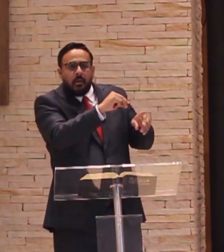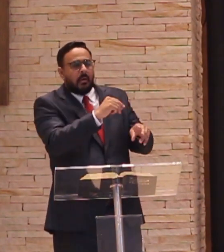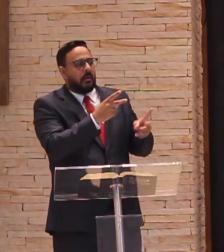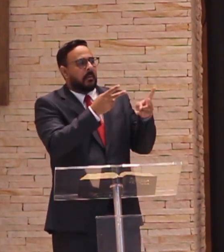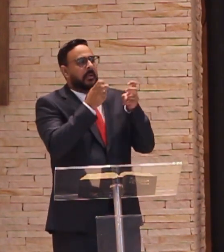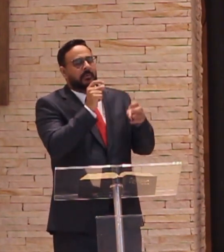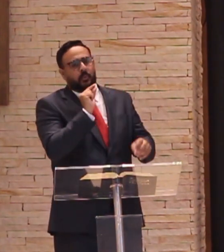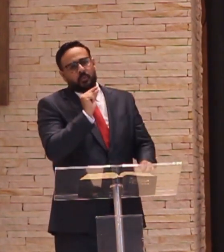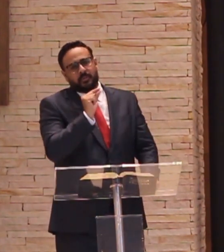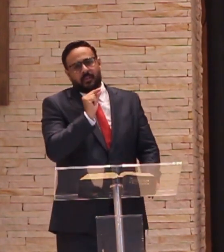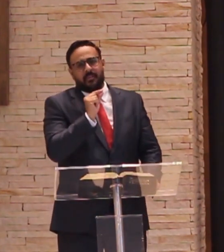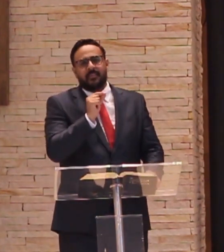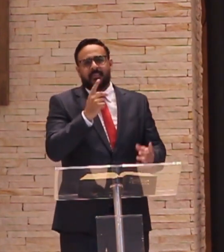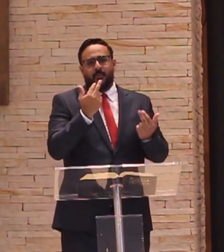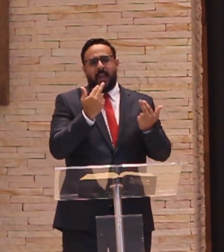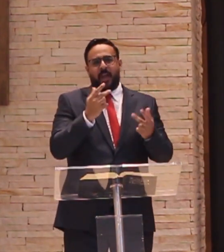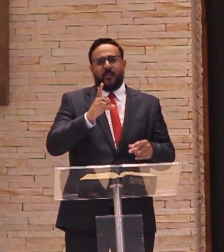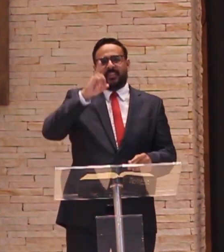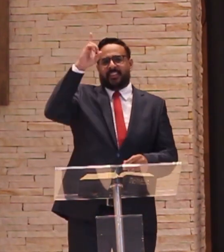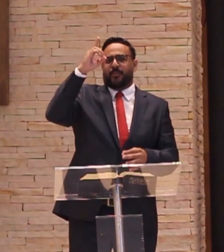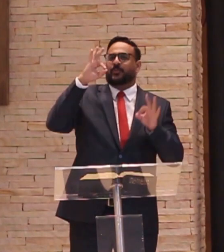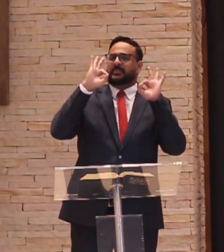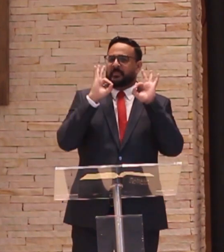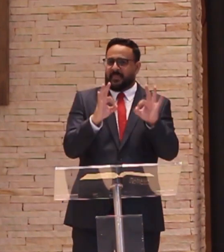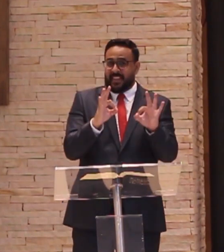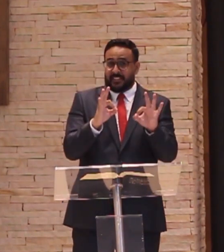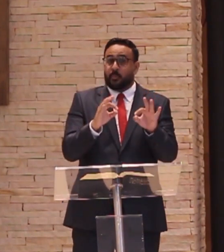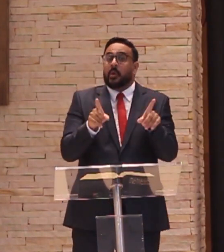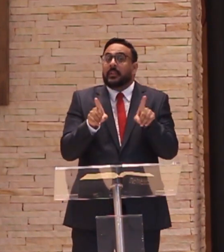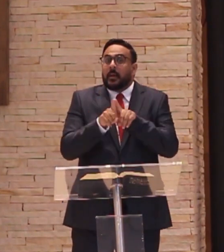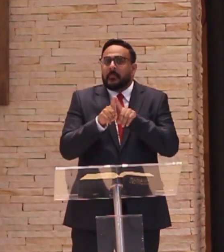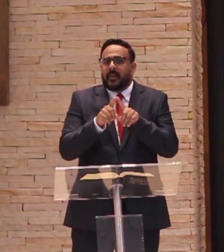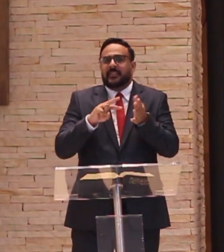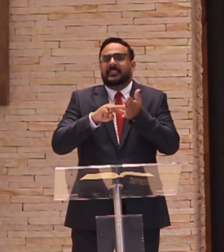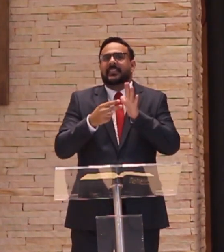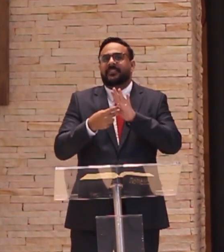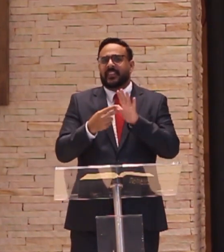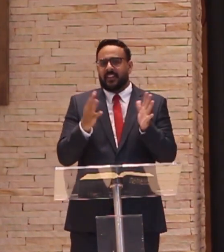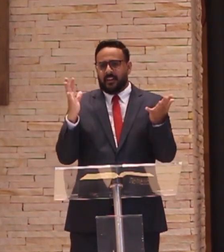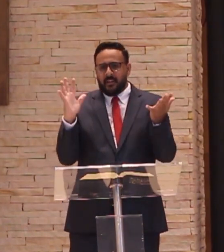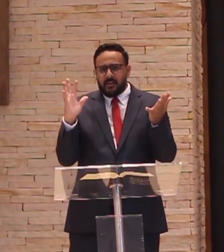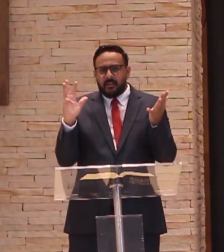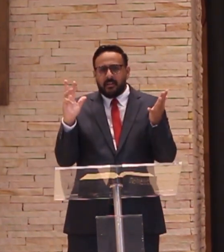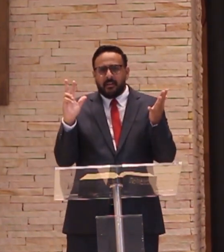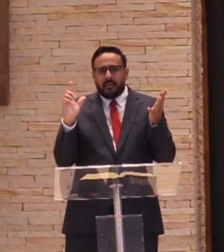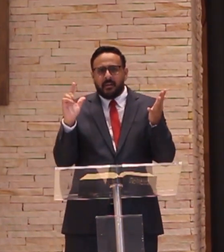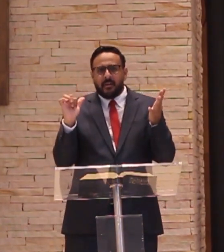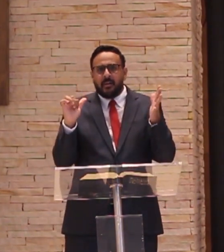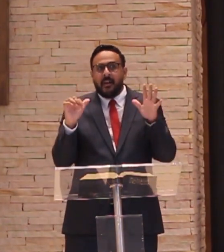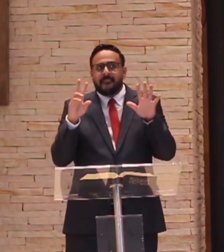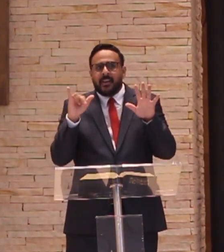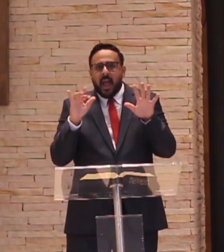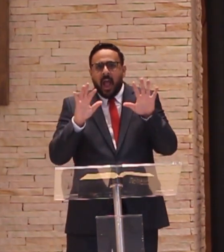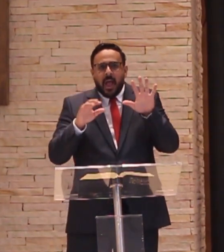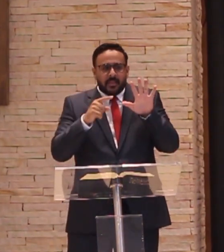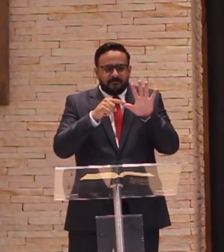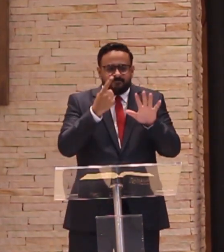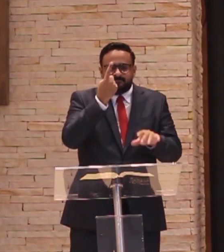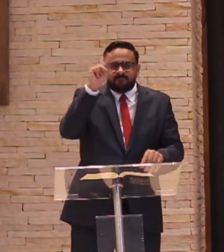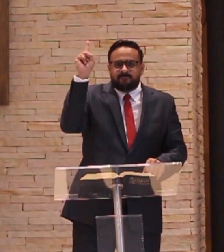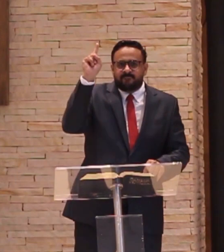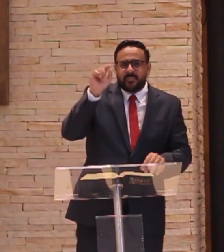não foi atingido. E eles viram aquelas pragas caindo sobre o Egito. Aí eles entenderam que